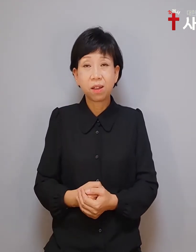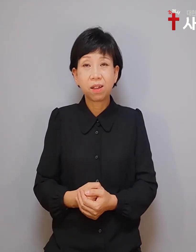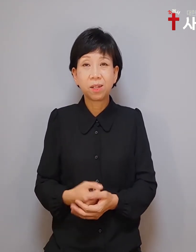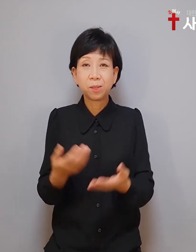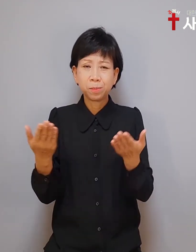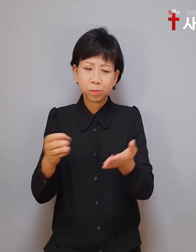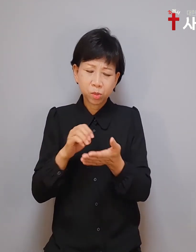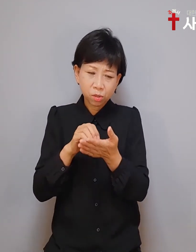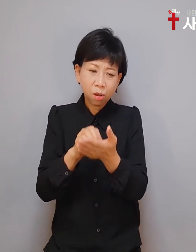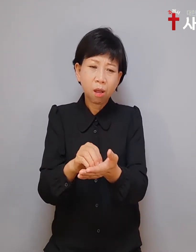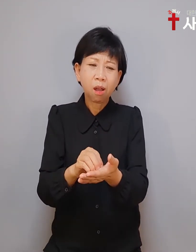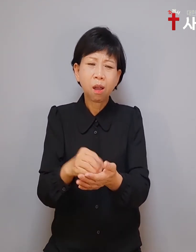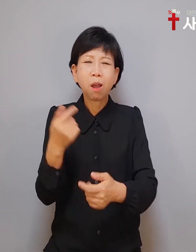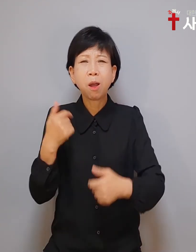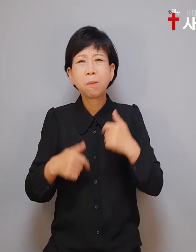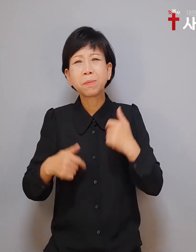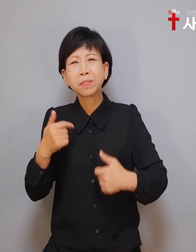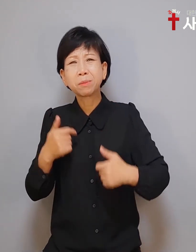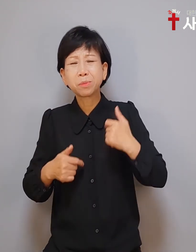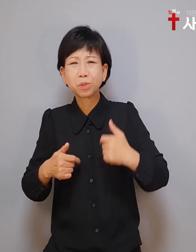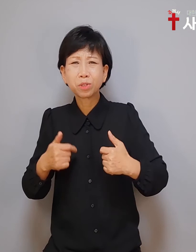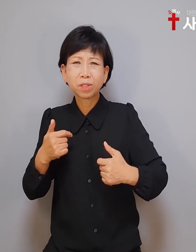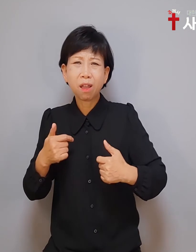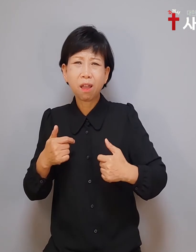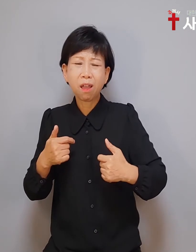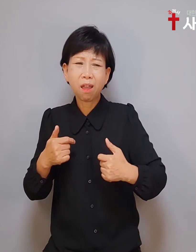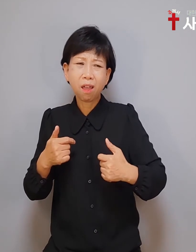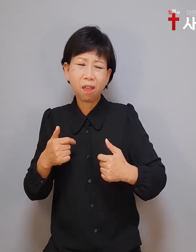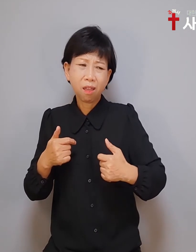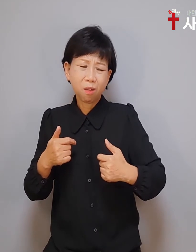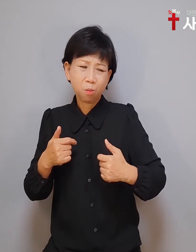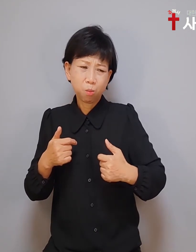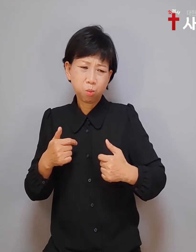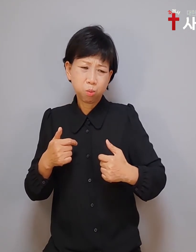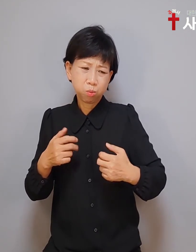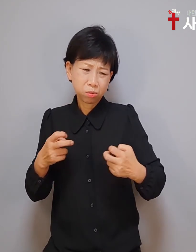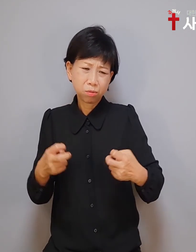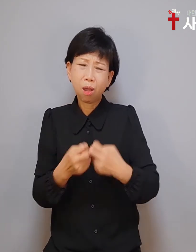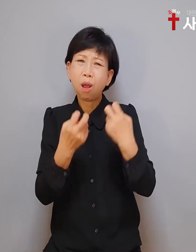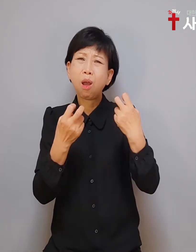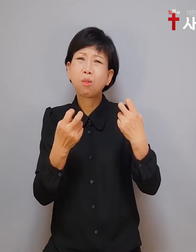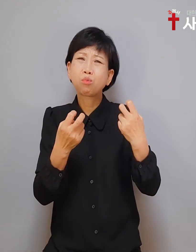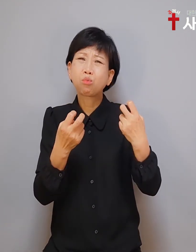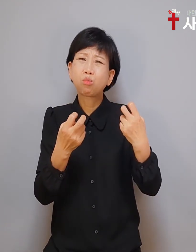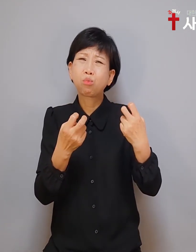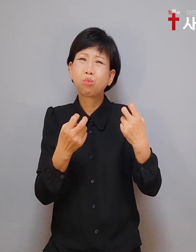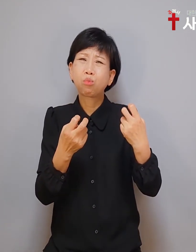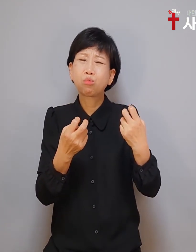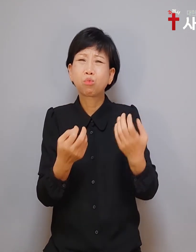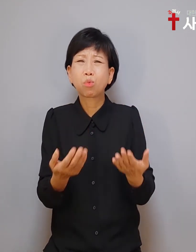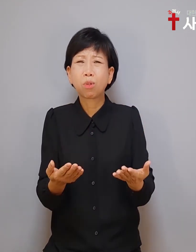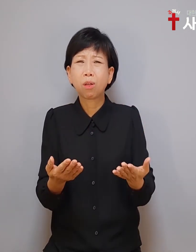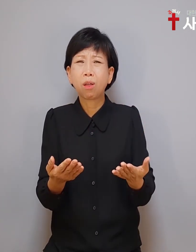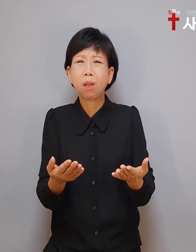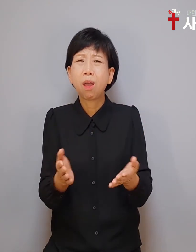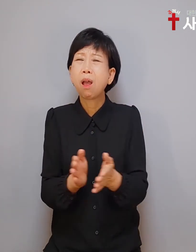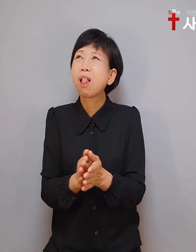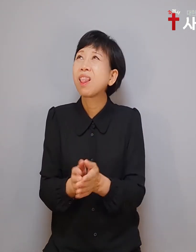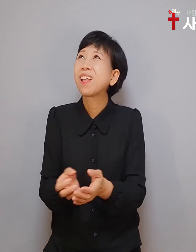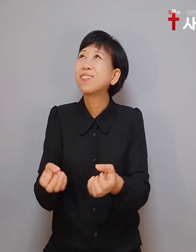당하냐고요. 기쁘게 여겨야 되겠어요? 할렐루야, 내가 교통사고를 당했네, 하나님의 은혜에 감사합니다, 이럴 수